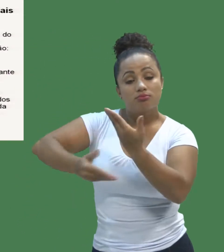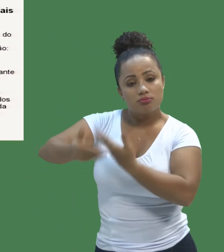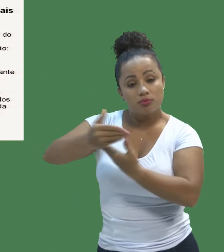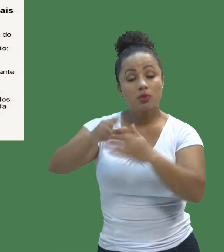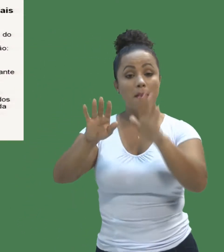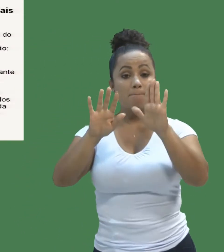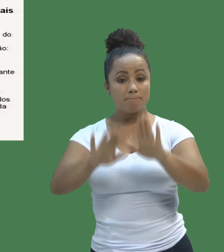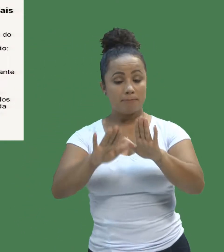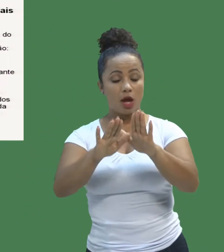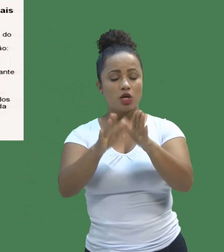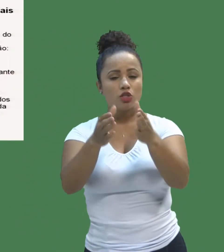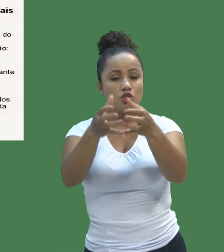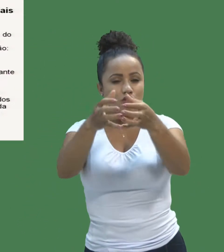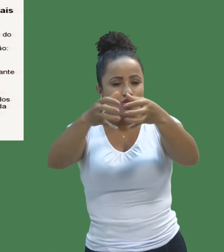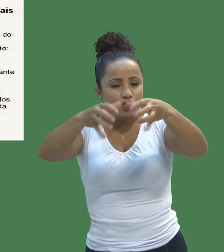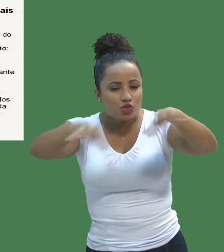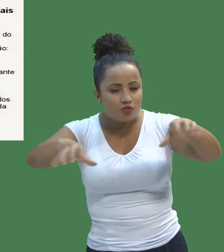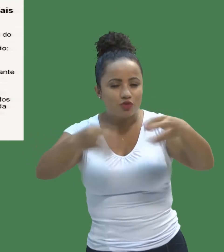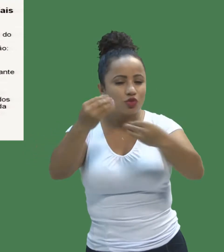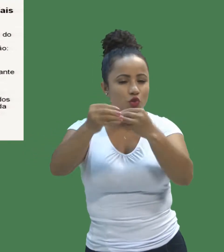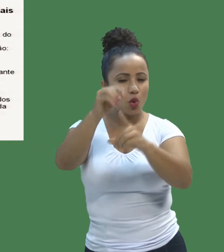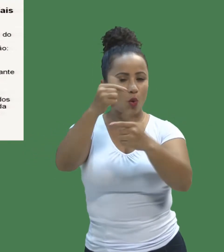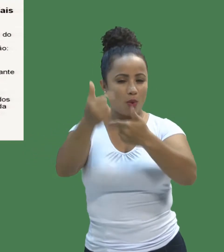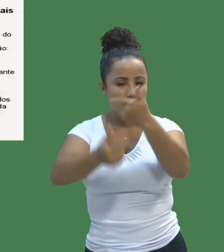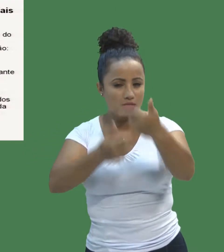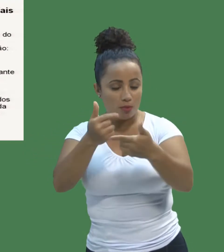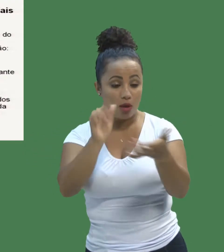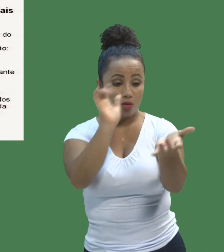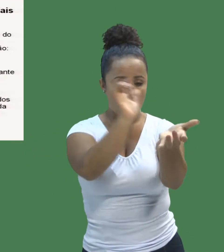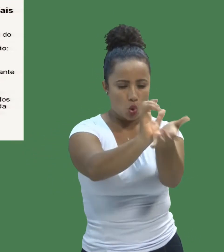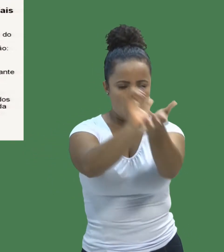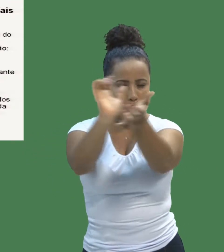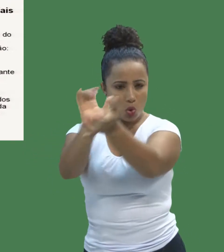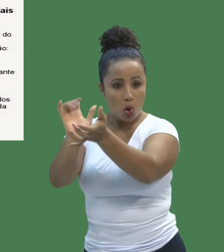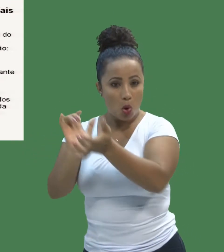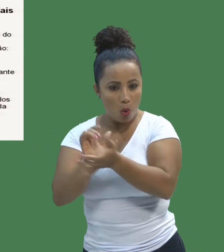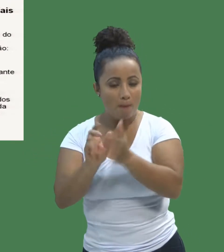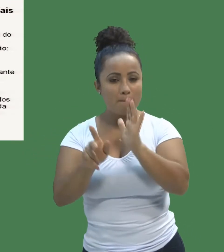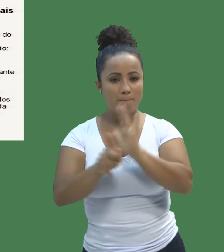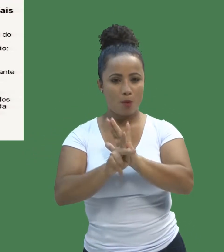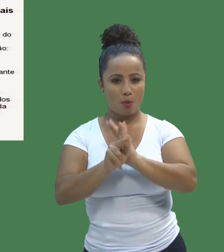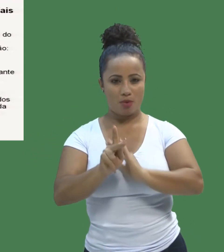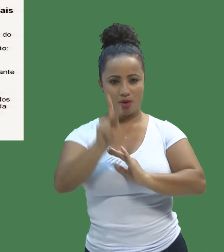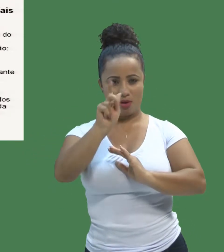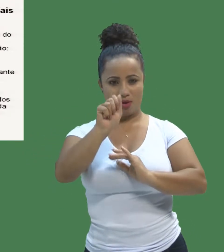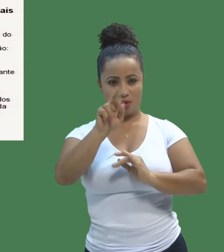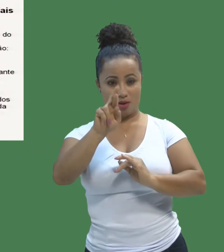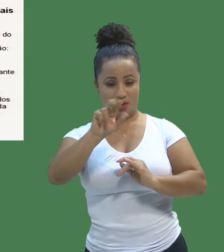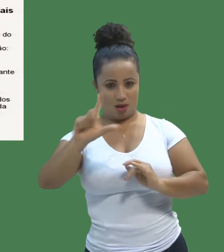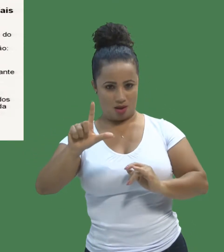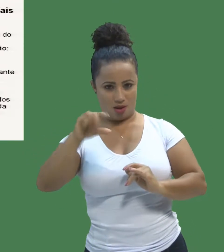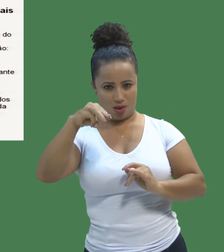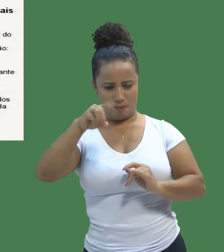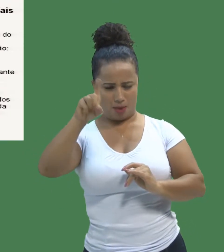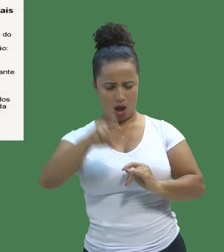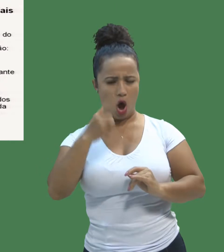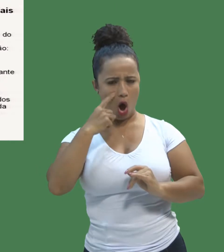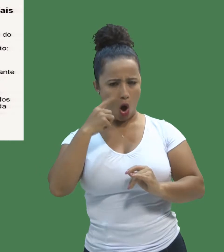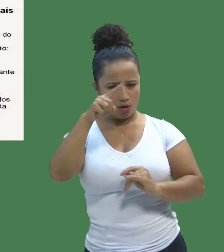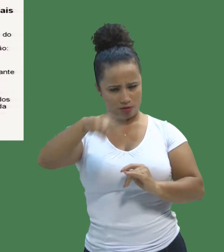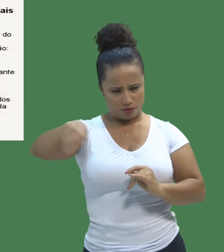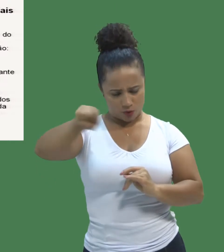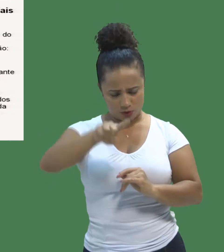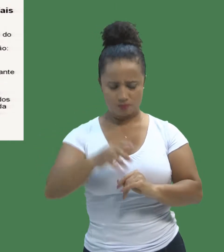social do trabalho e as classes sociais em Karl Marx. Observem vocês, as classes